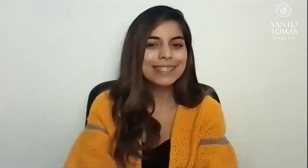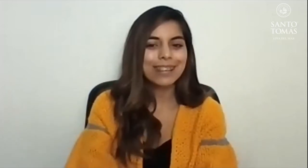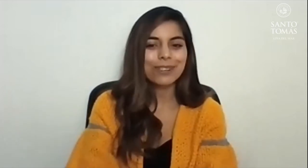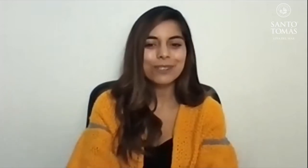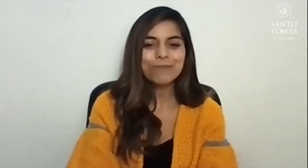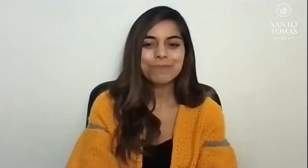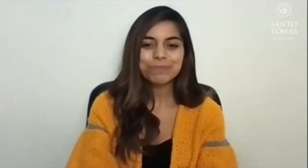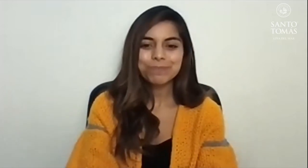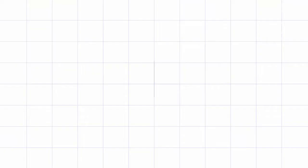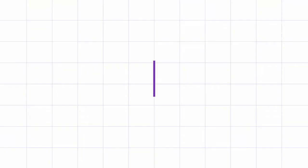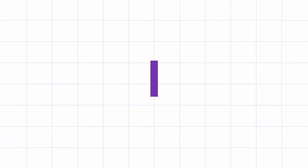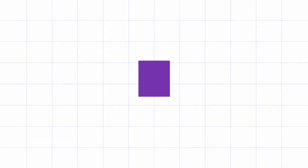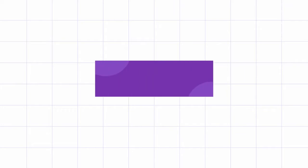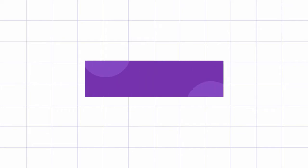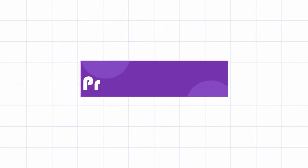hacerlo.